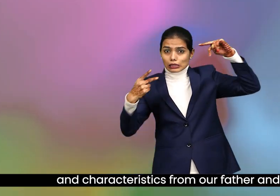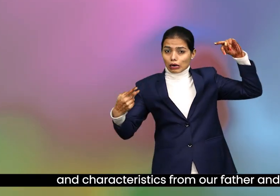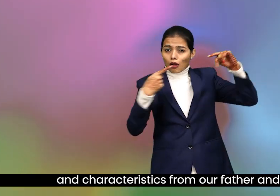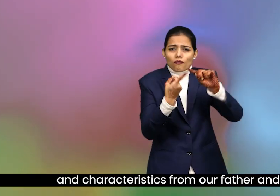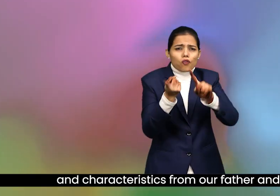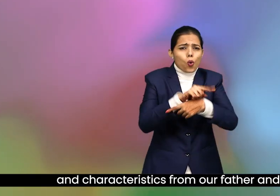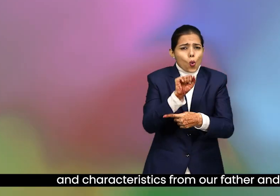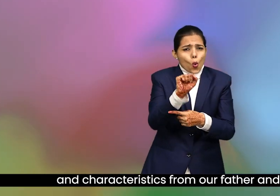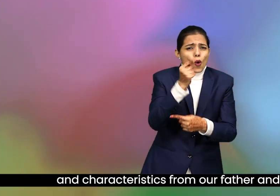எப்போதாவது யோசித்திருக்கிறீர்களா?